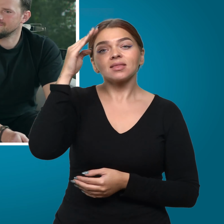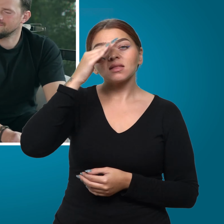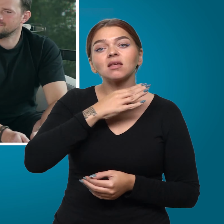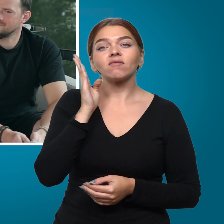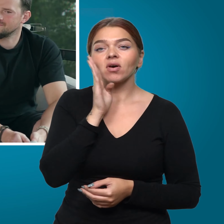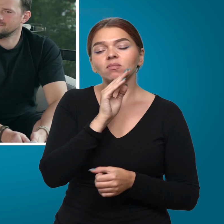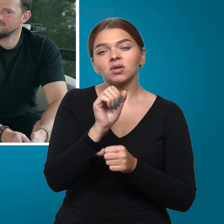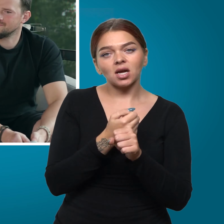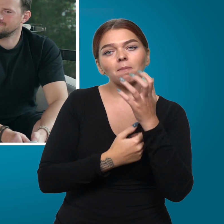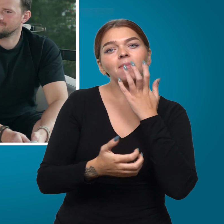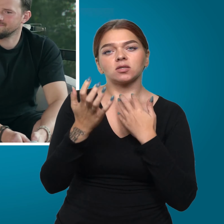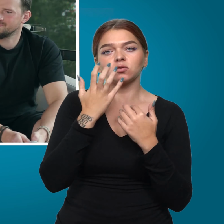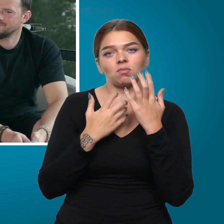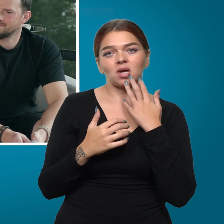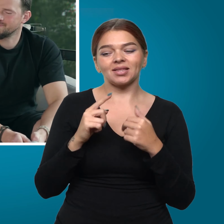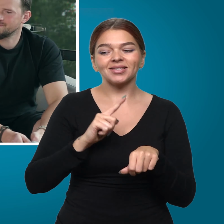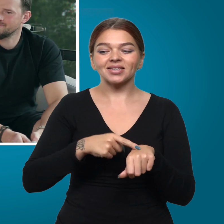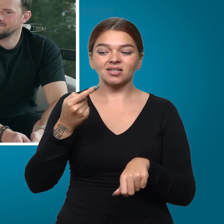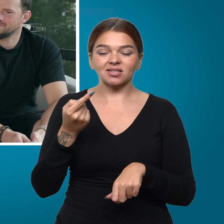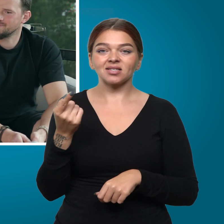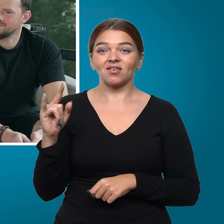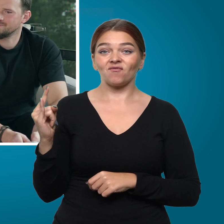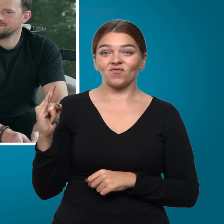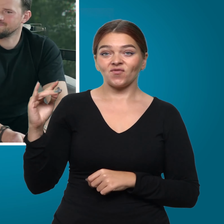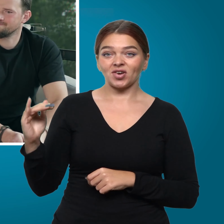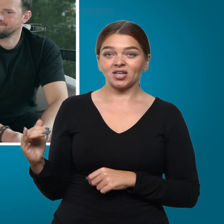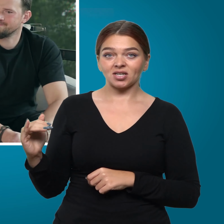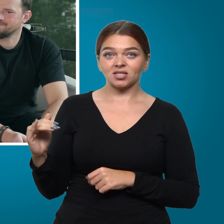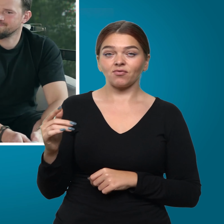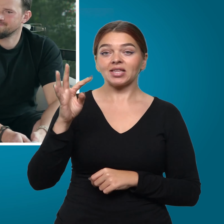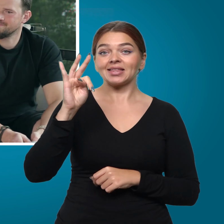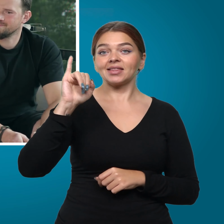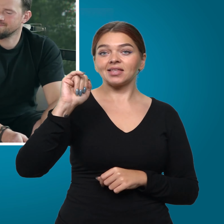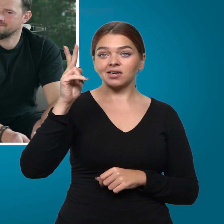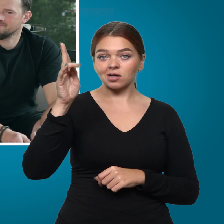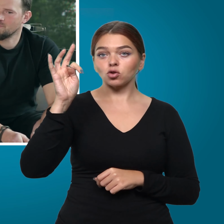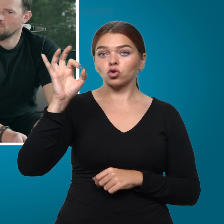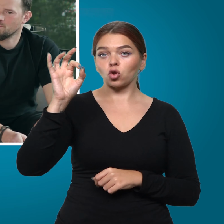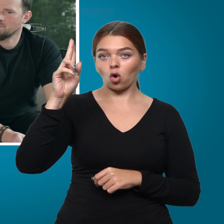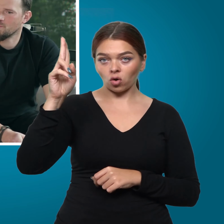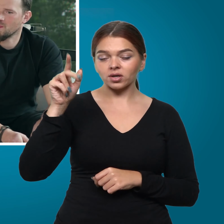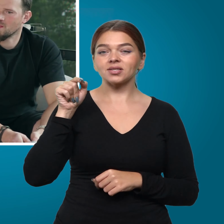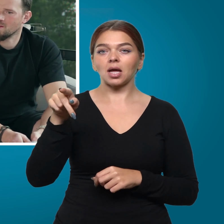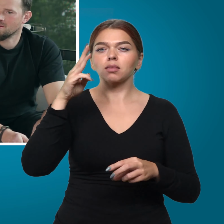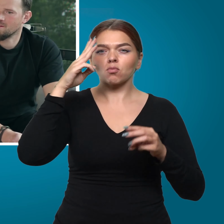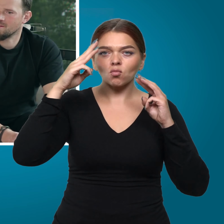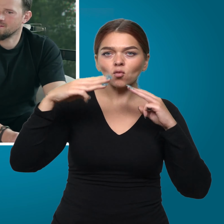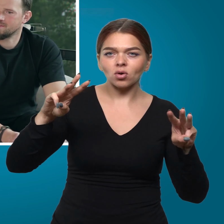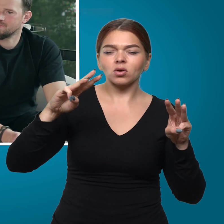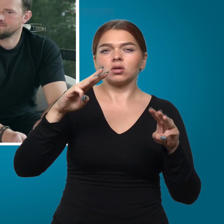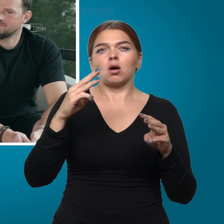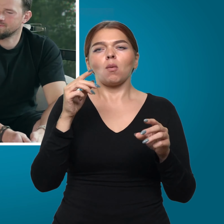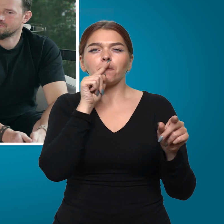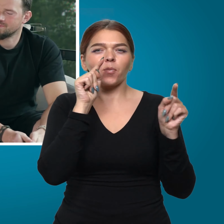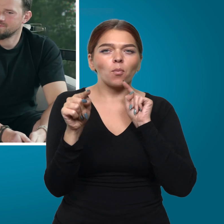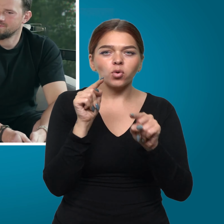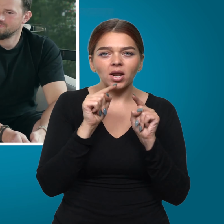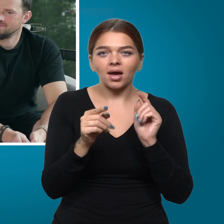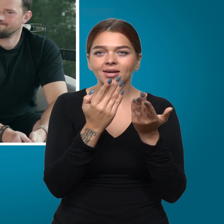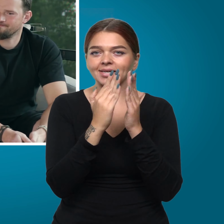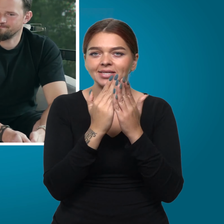kartais tas vaikas, kaip ir sako, tarp kitko, tik tokas tikrai yra toks trendinis dalykas ir labai lengva išpopuliarinti knygas. Tai va tie